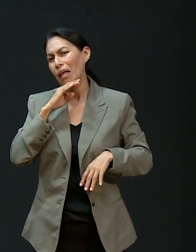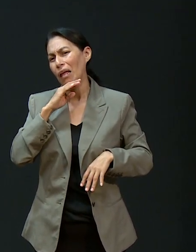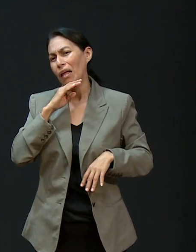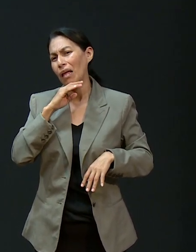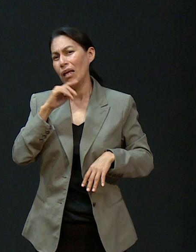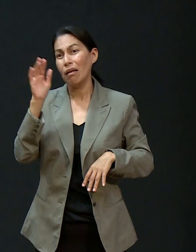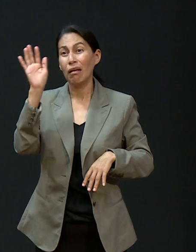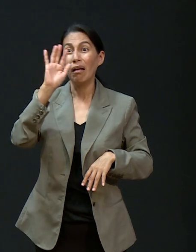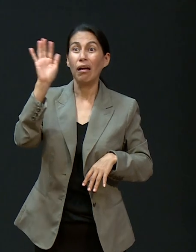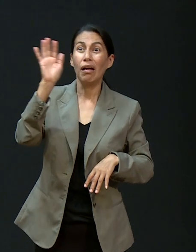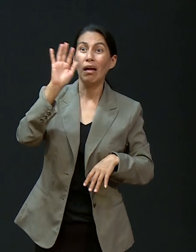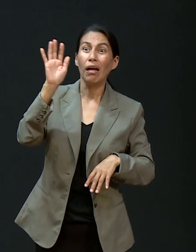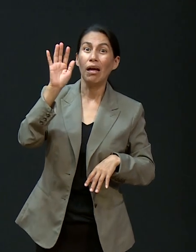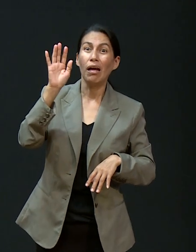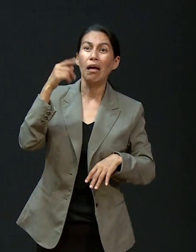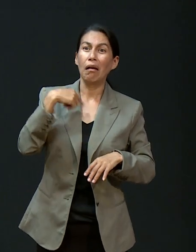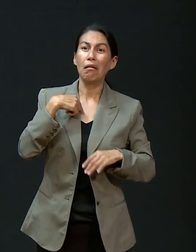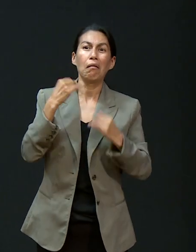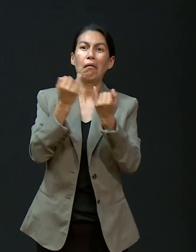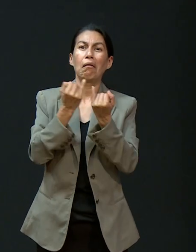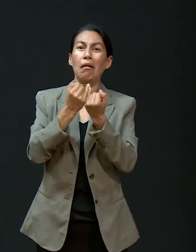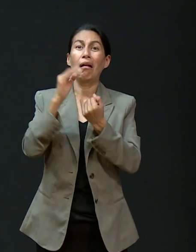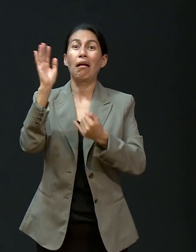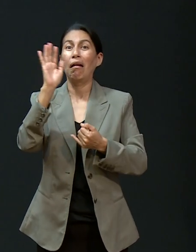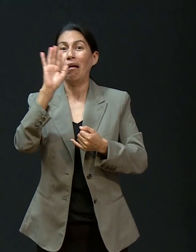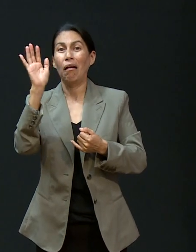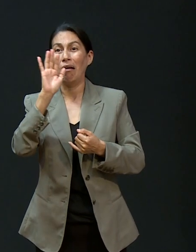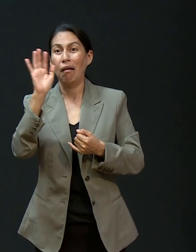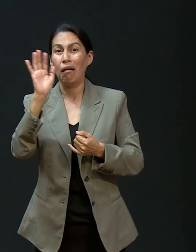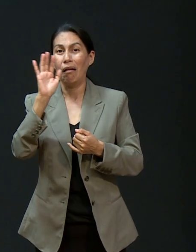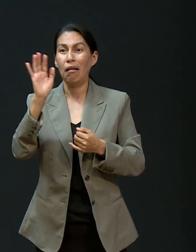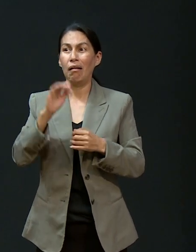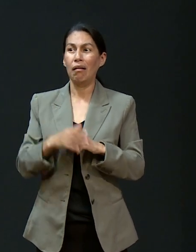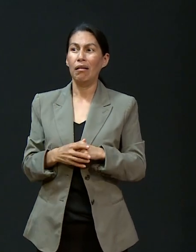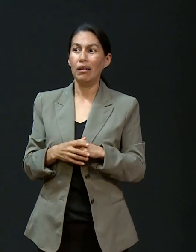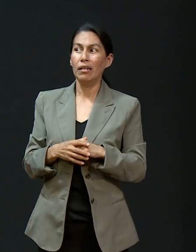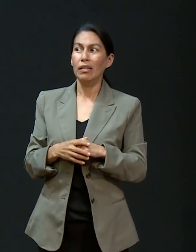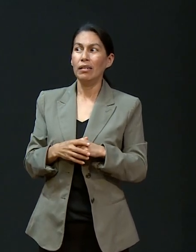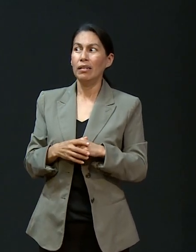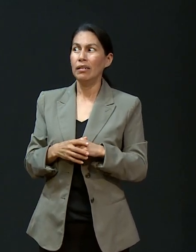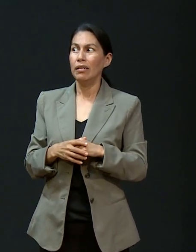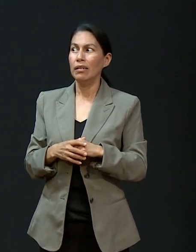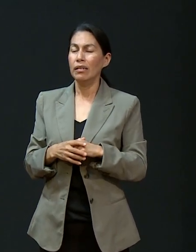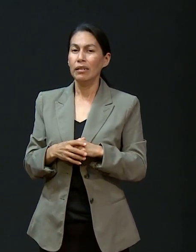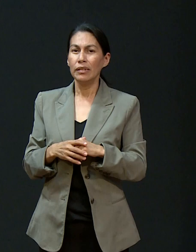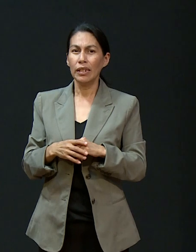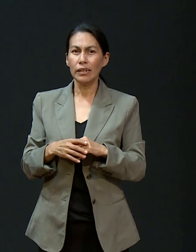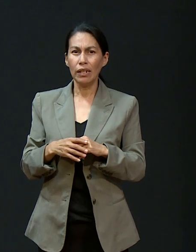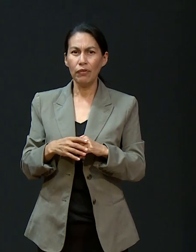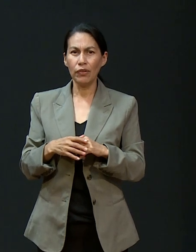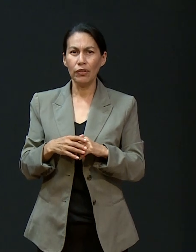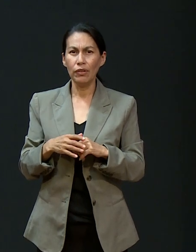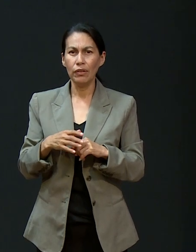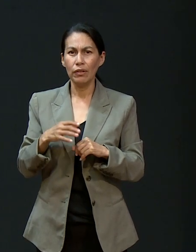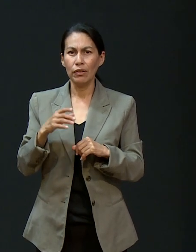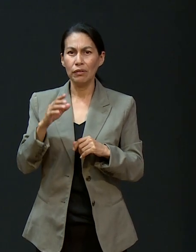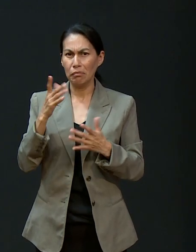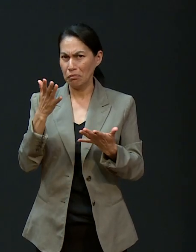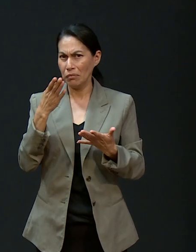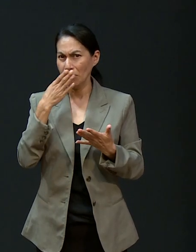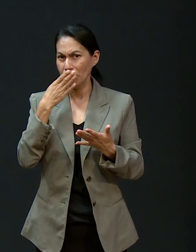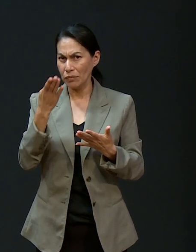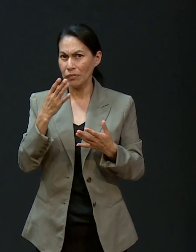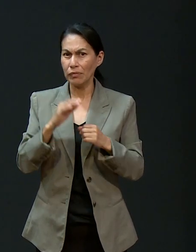Así que él decía así y yo decía, está bien así. Mi mamá. Pensabas que te estaba saludando.